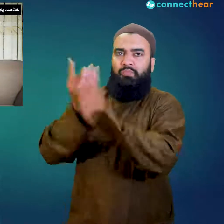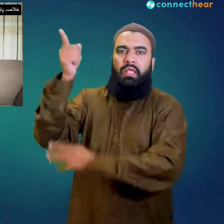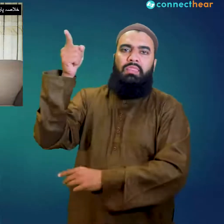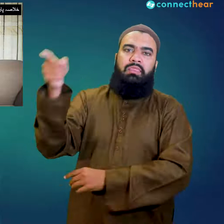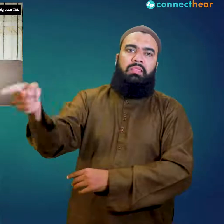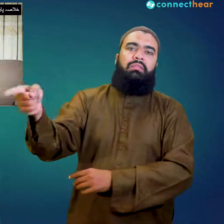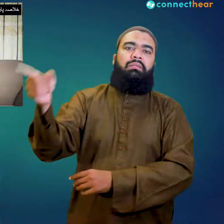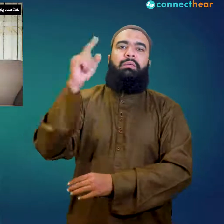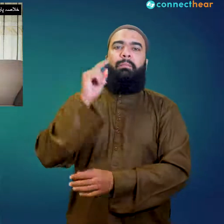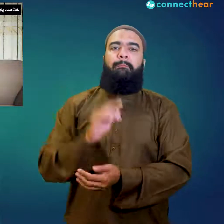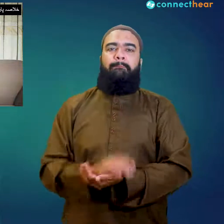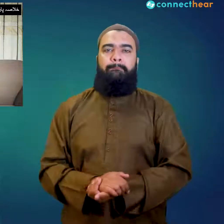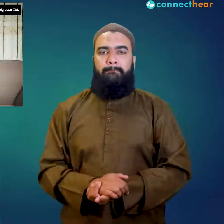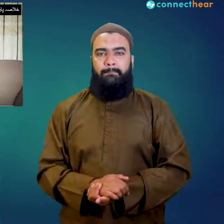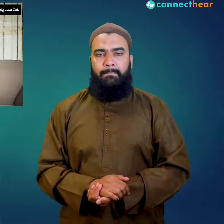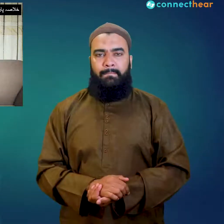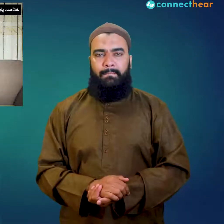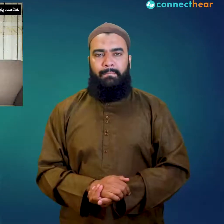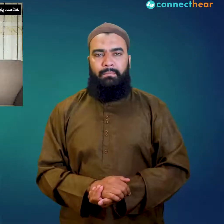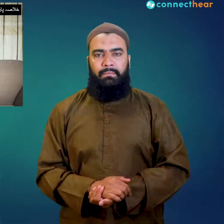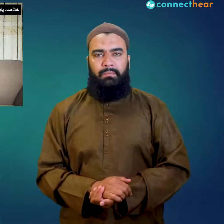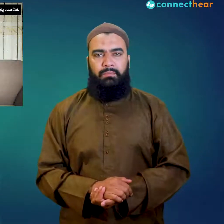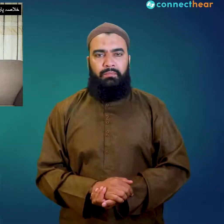گے، کامیاب ہو جائیں گے۔